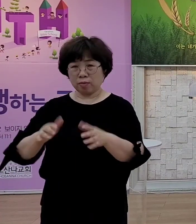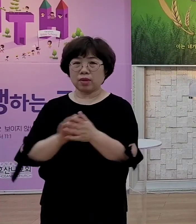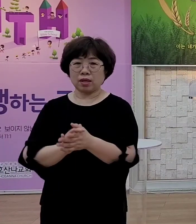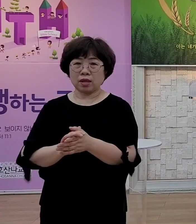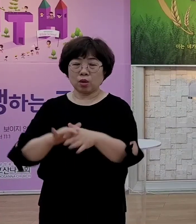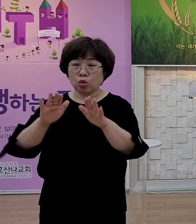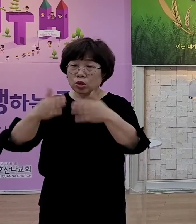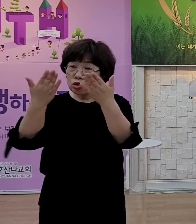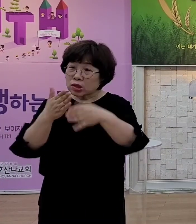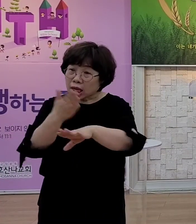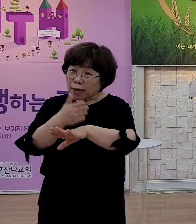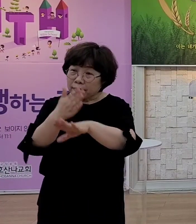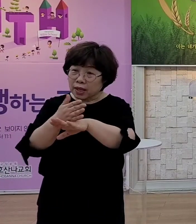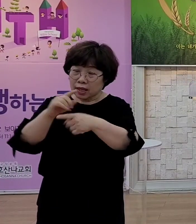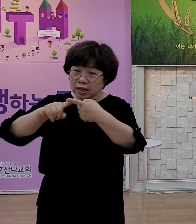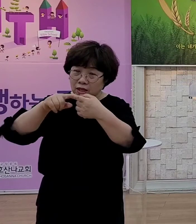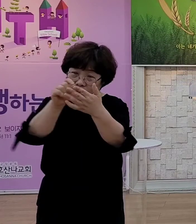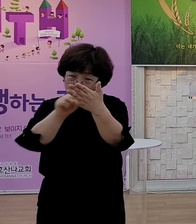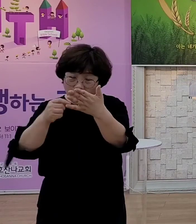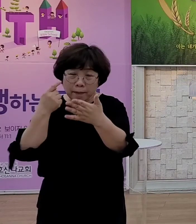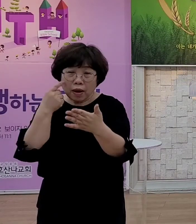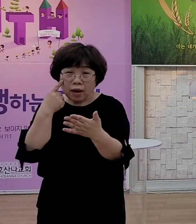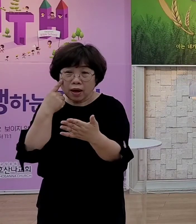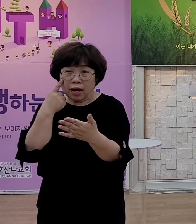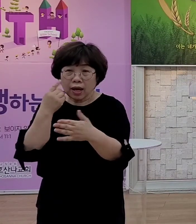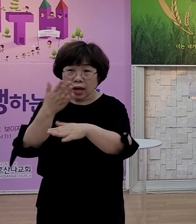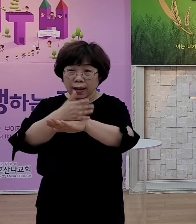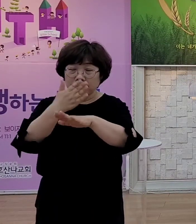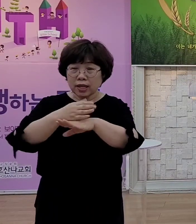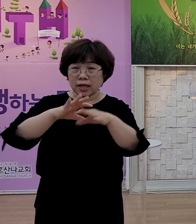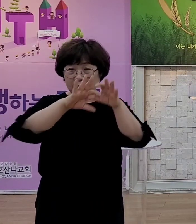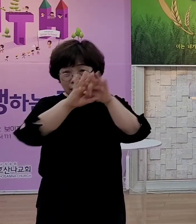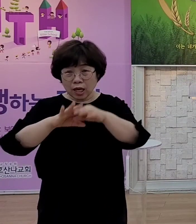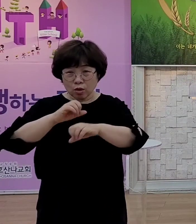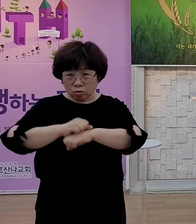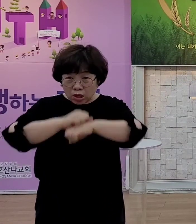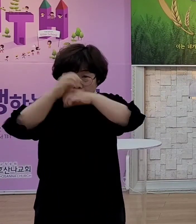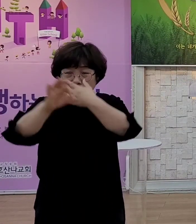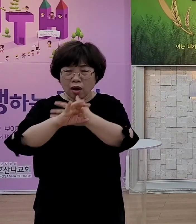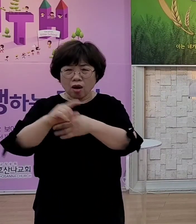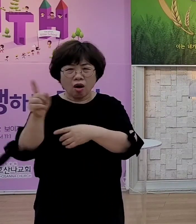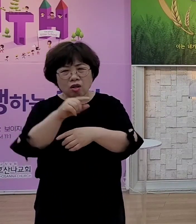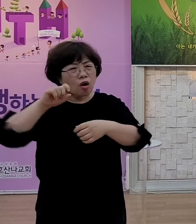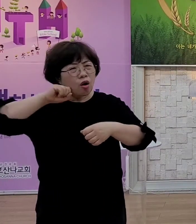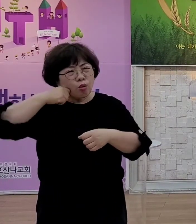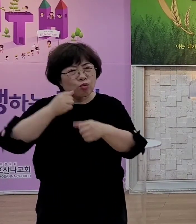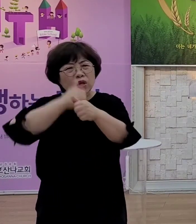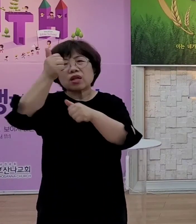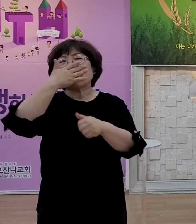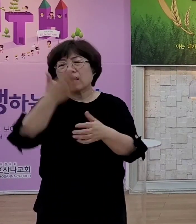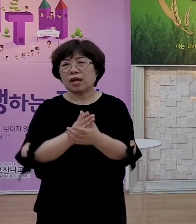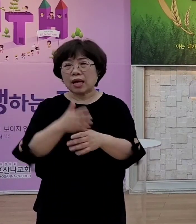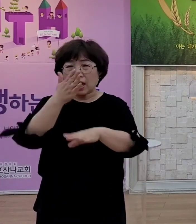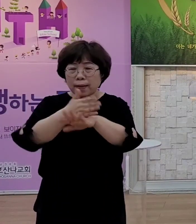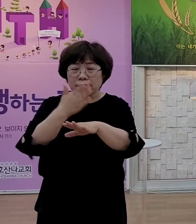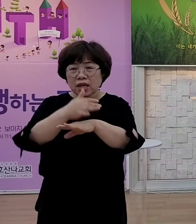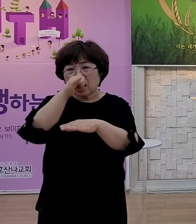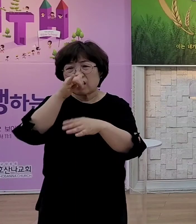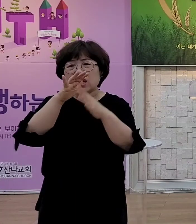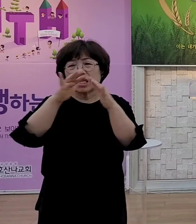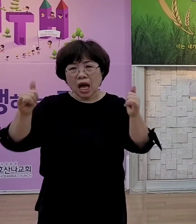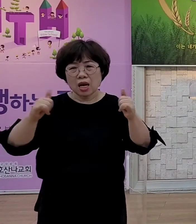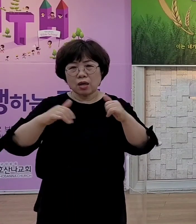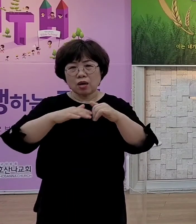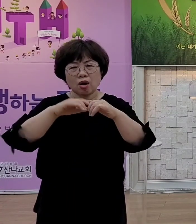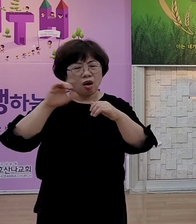감사를 한번 적어보세요. 여러분 감사가 계속되면요. 어떤 어려움도 이길 수 있습니다. 아무리 어려운 가운데 있어도 감사가 있는 자는 살아갈 수